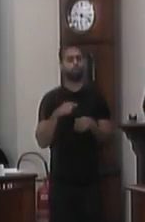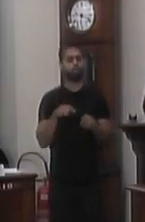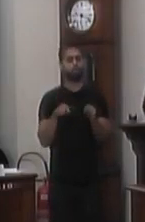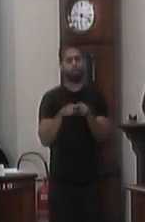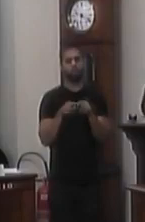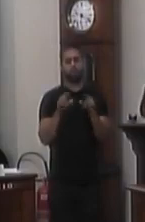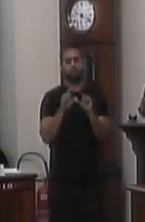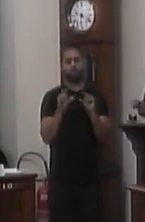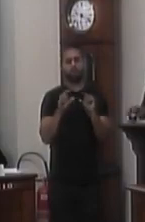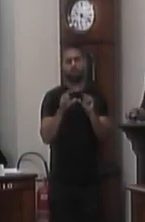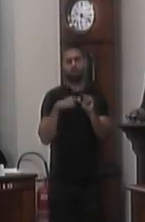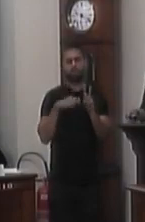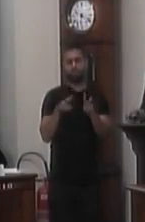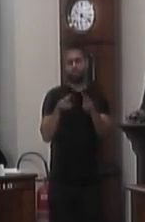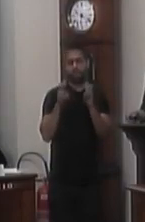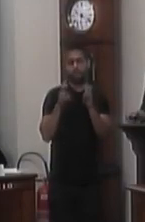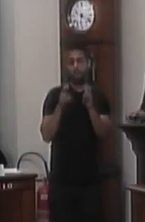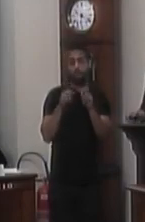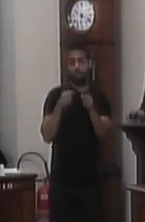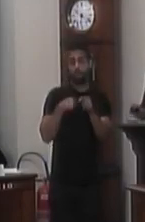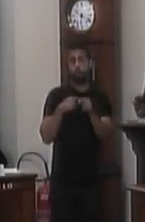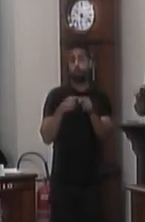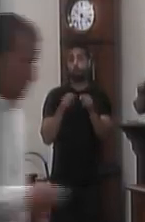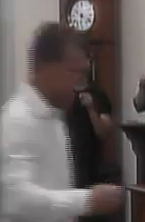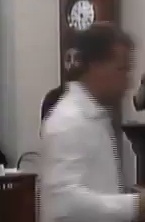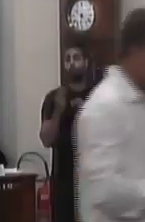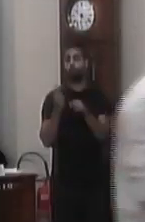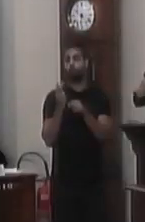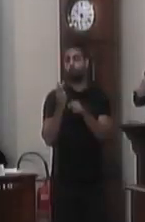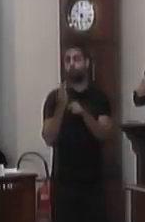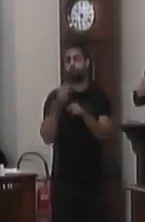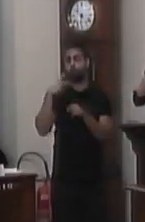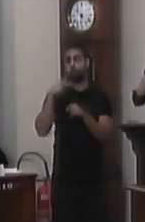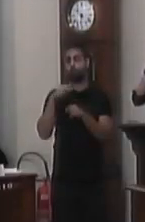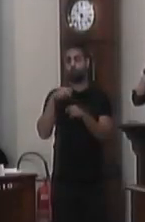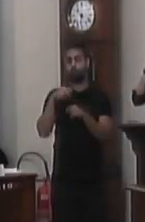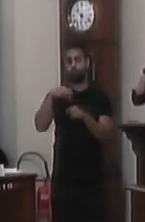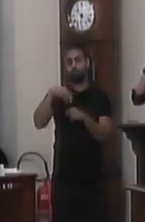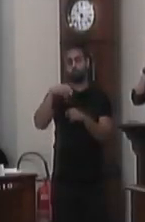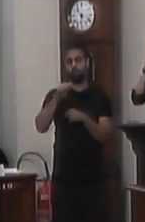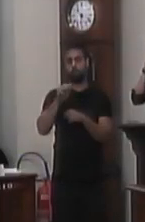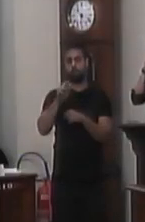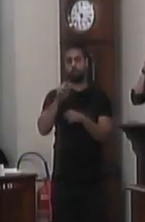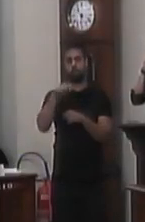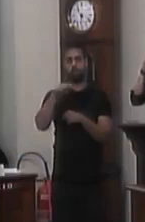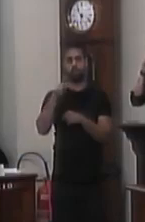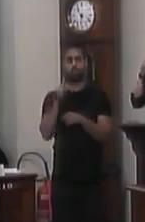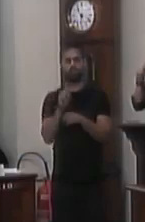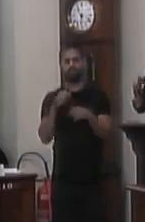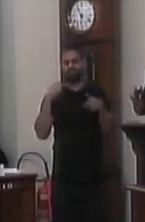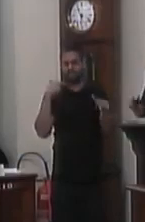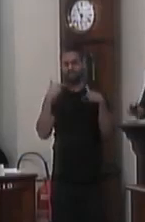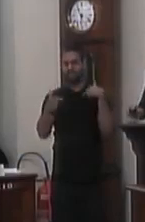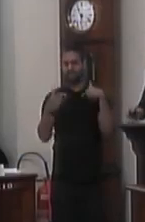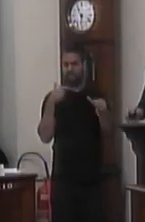atenção, eu e o vereador Marquinhos, a gente tem trabalhado de uma forma incansável